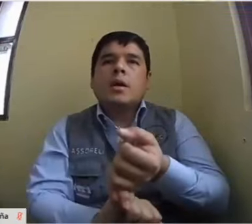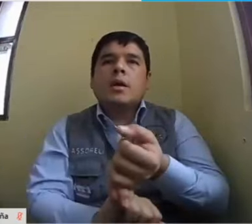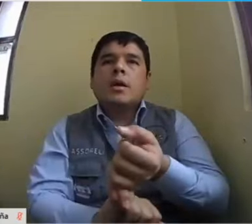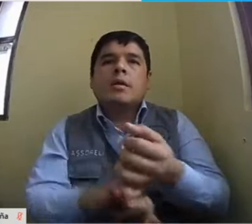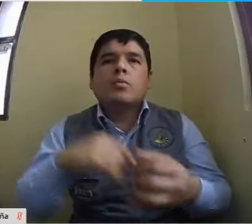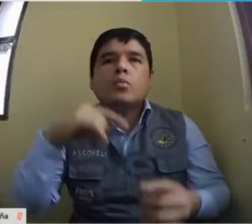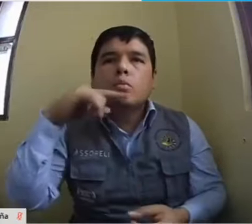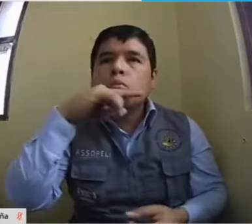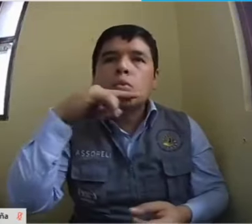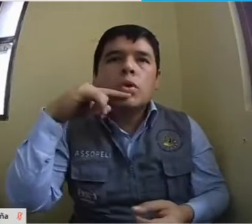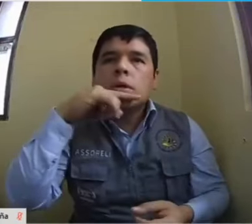y para mujer,